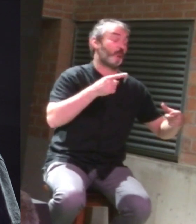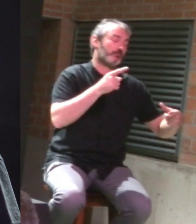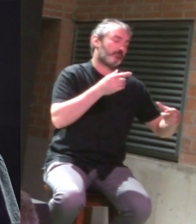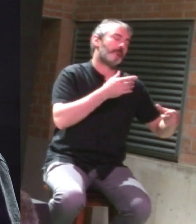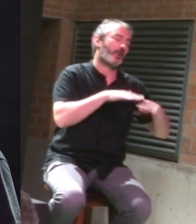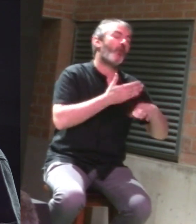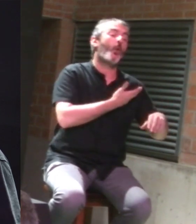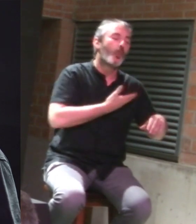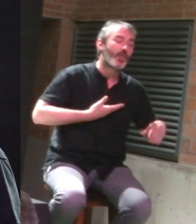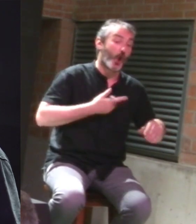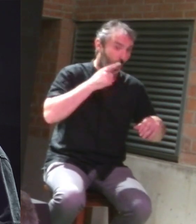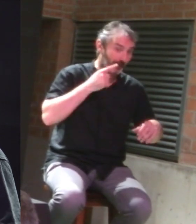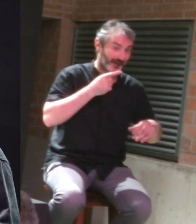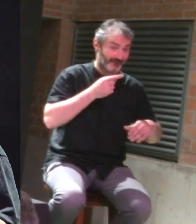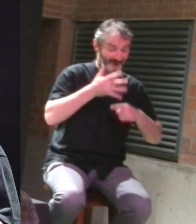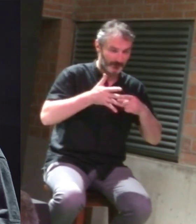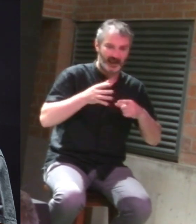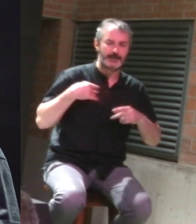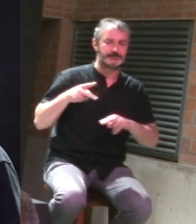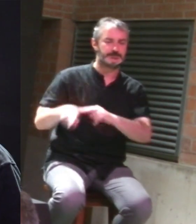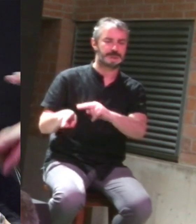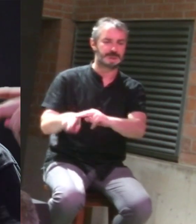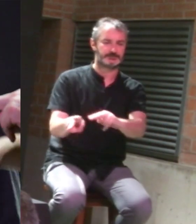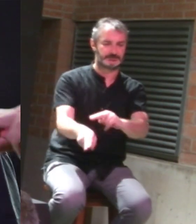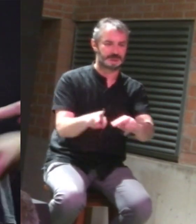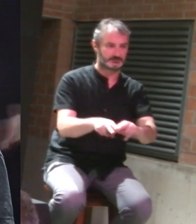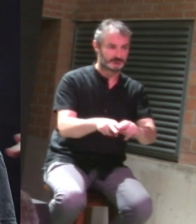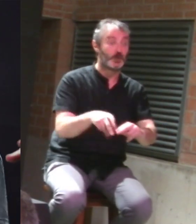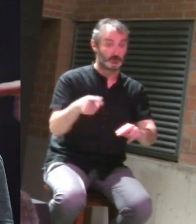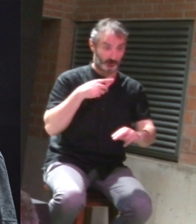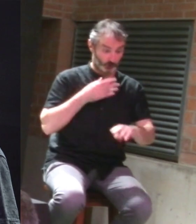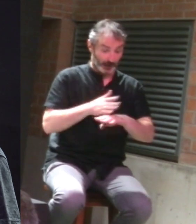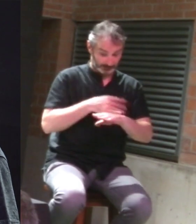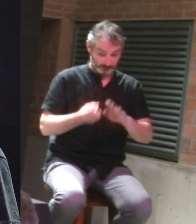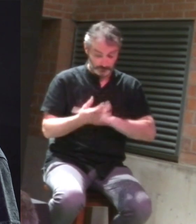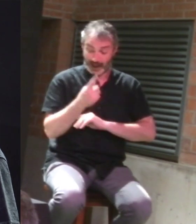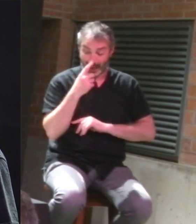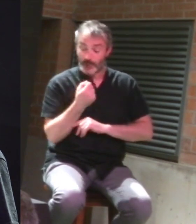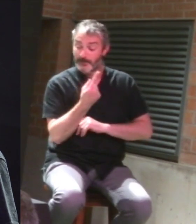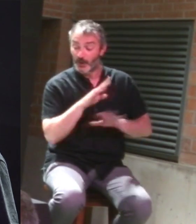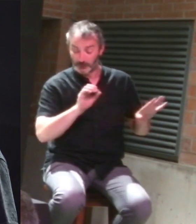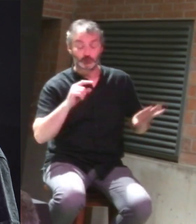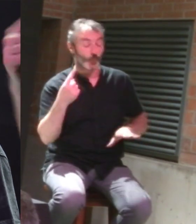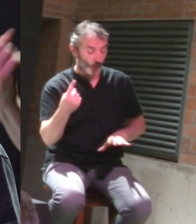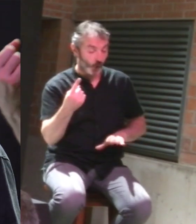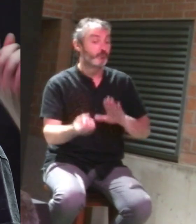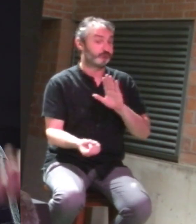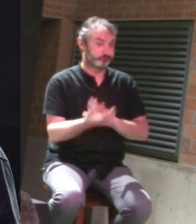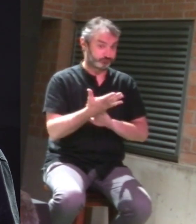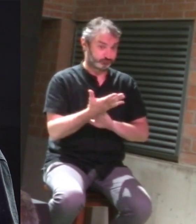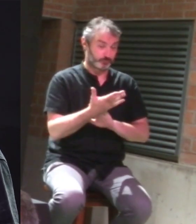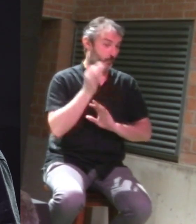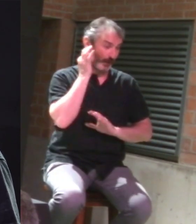las fábricas. Fijaros que este se creó un sindicato de mujeres del arte fabril, como os he dicho, en 1901, que